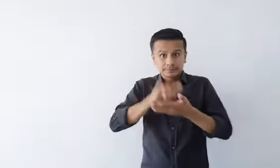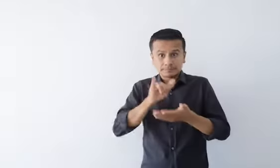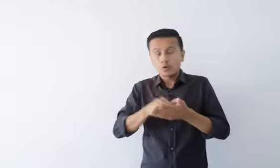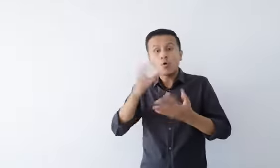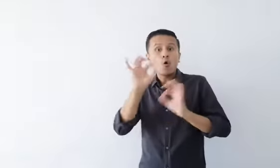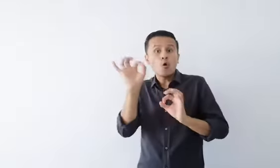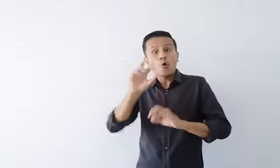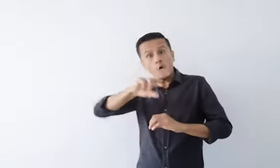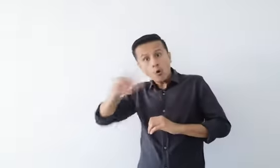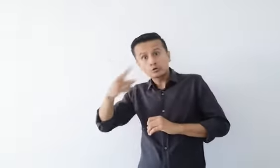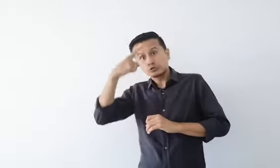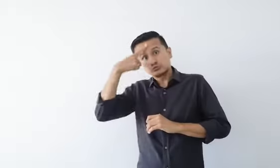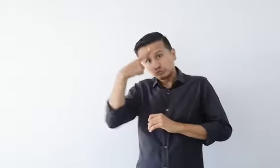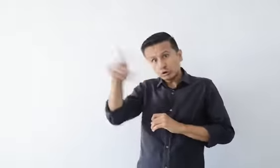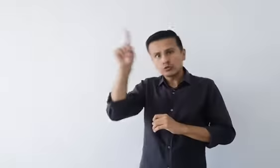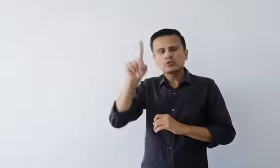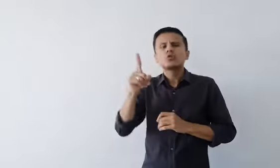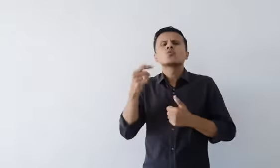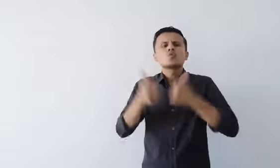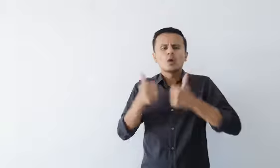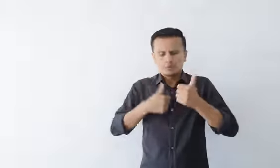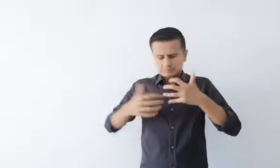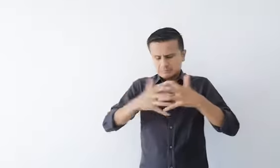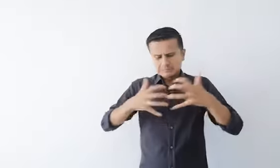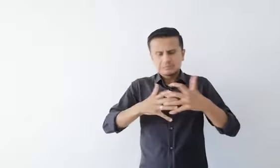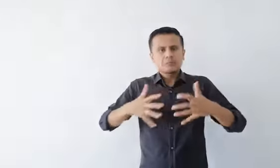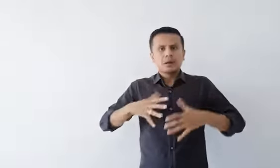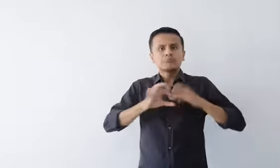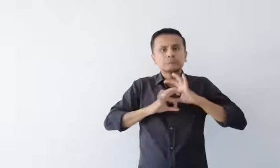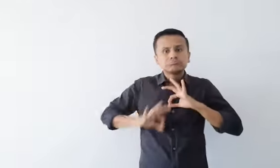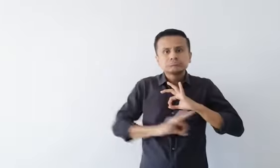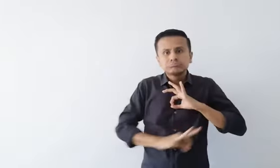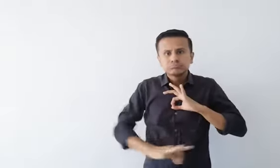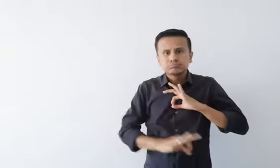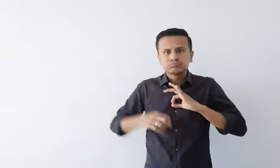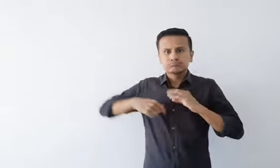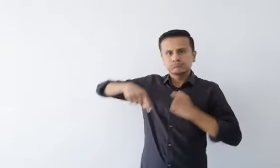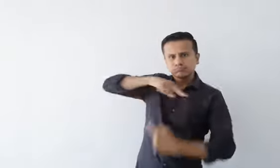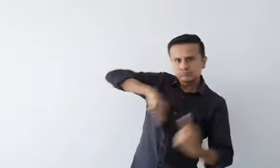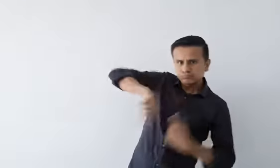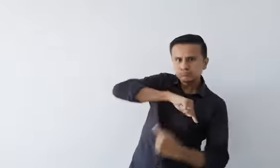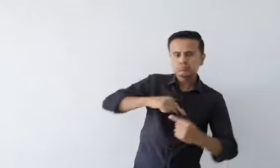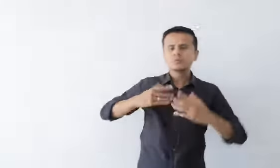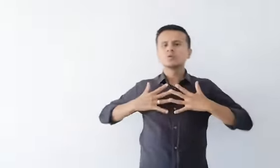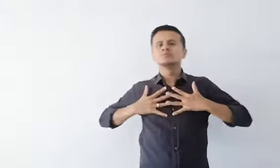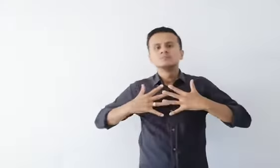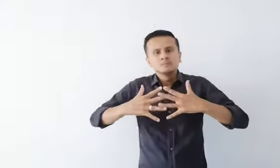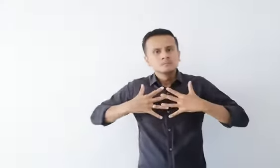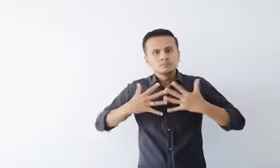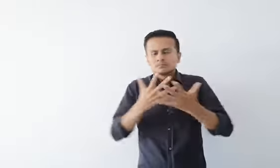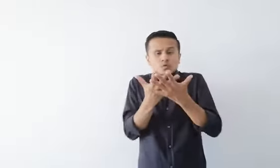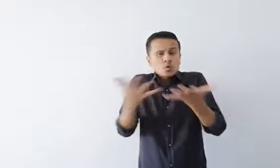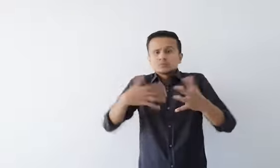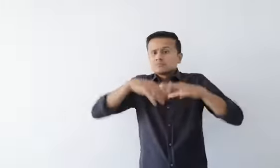funcionamiento del aparato digestivo, respiratorio, circulatorio, es decir, actividades internas de nuestro